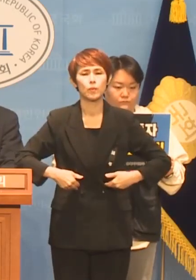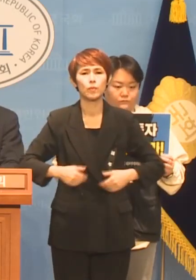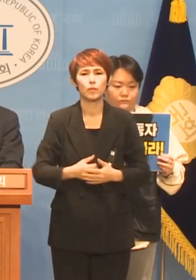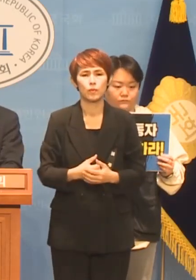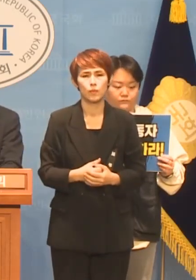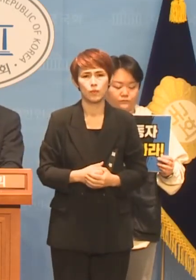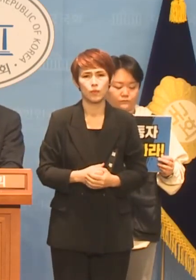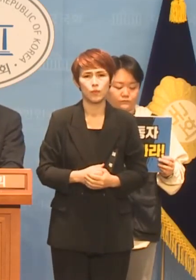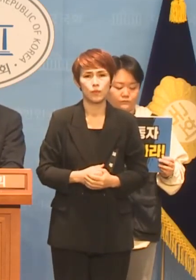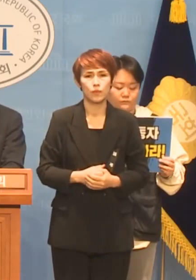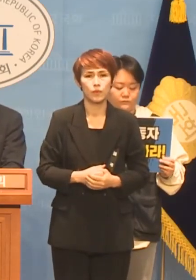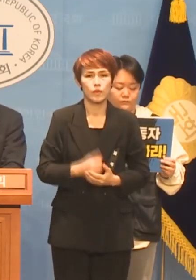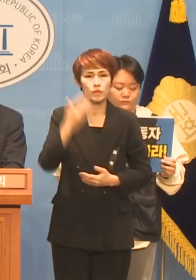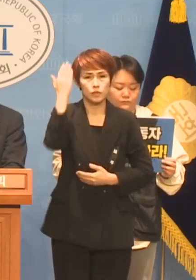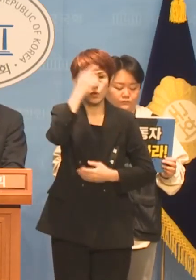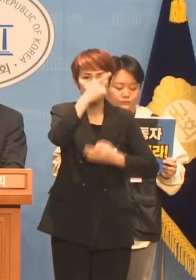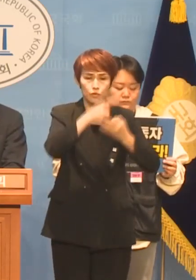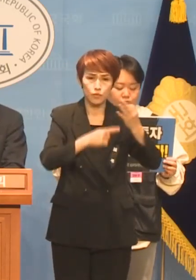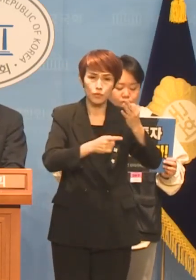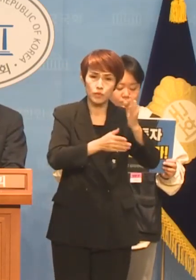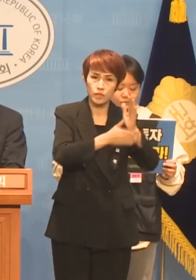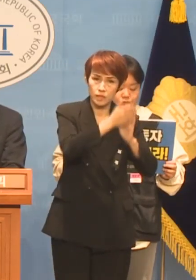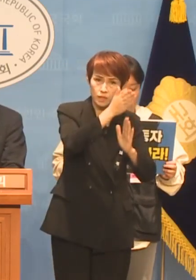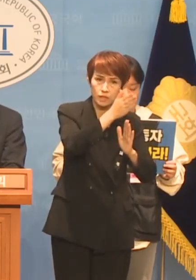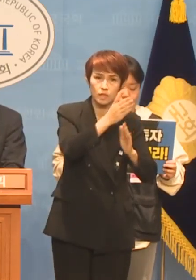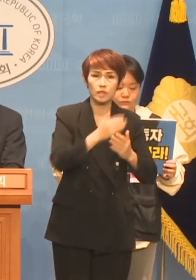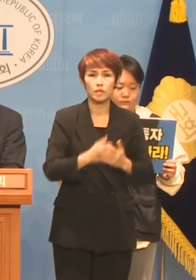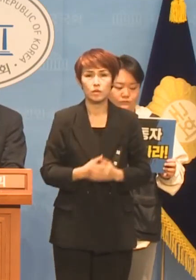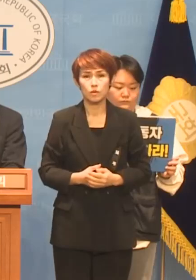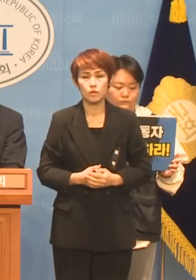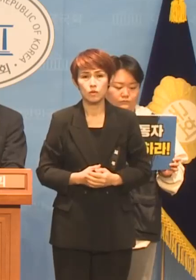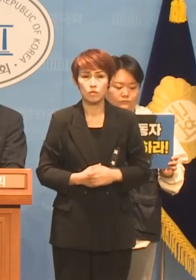있습니다. 청주시와 충북도 또한